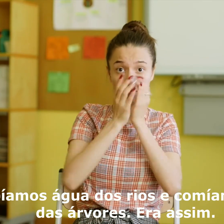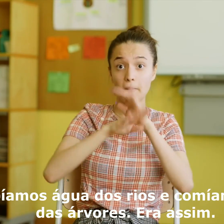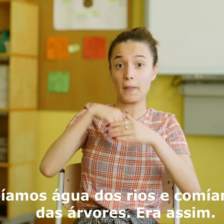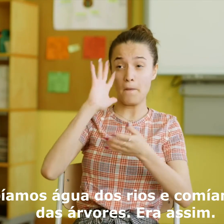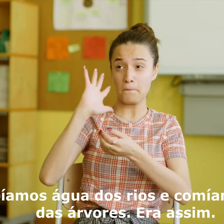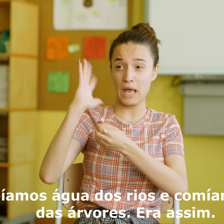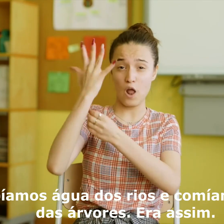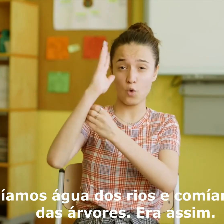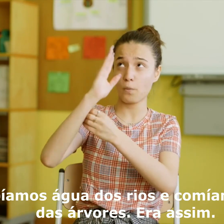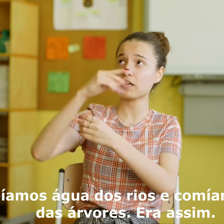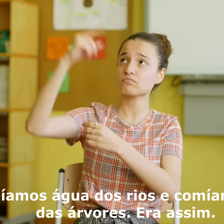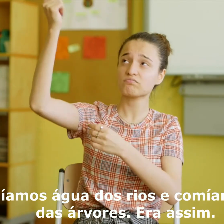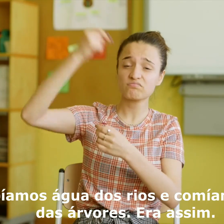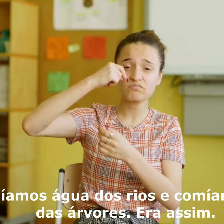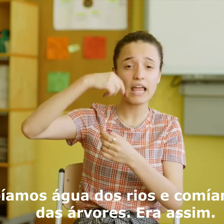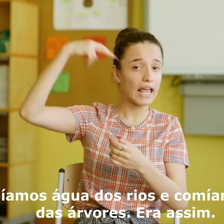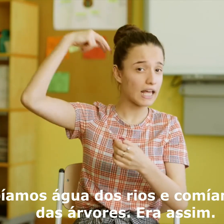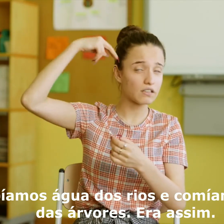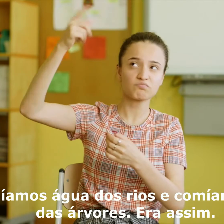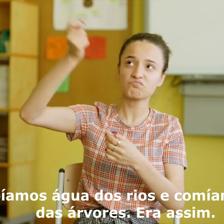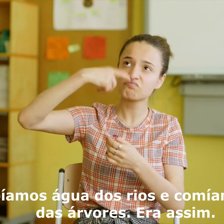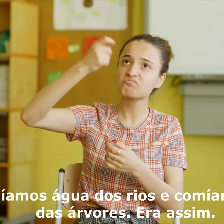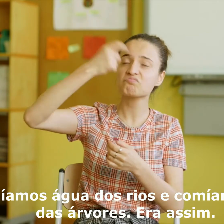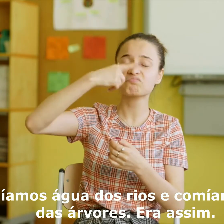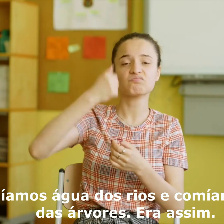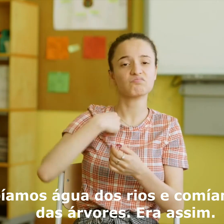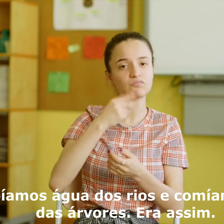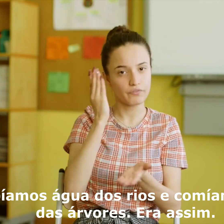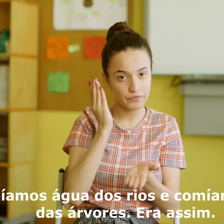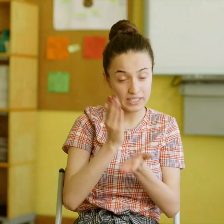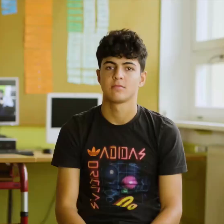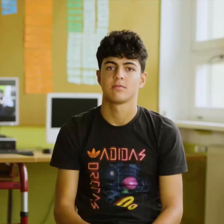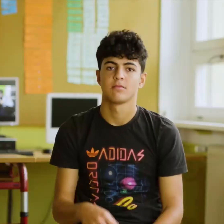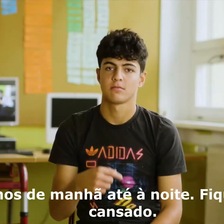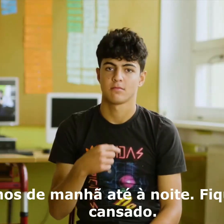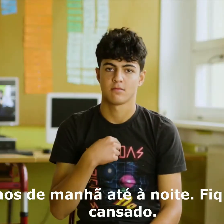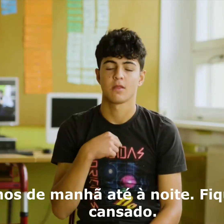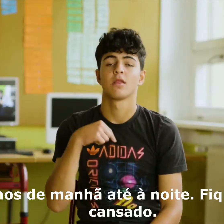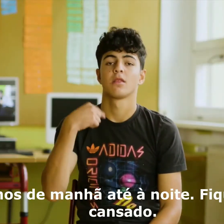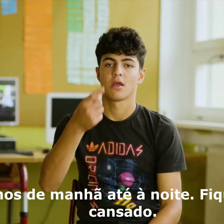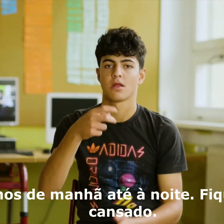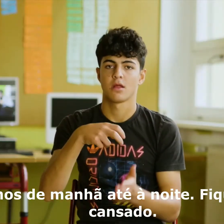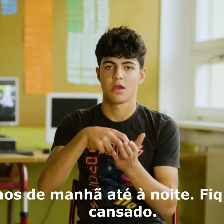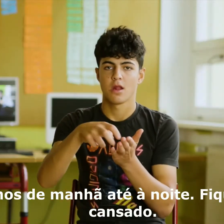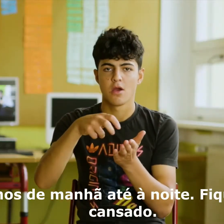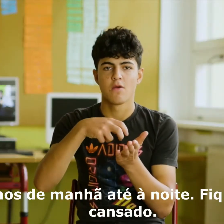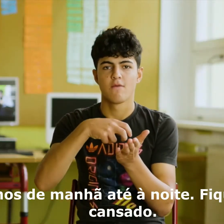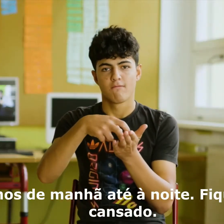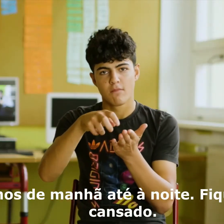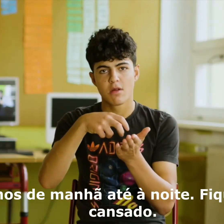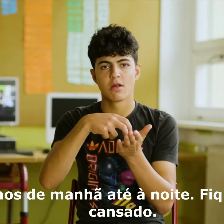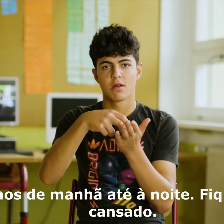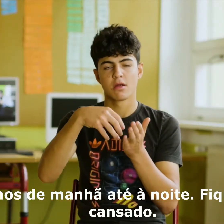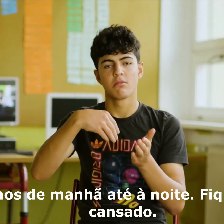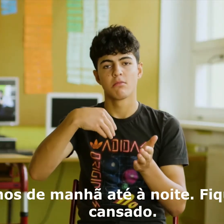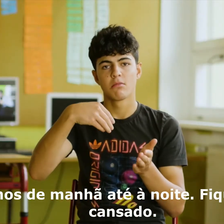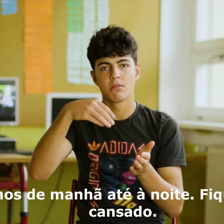rios, comíamos cerejas das árvores e era assim. Sim, depois eu tive de